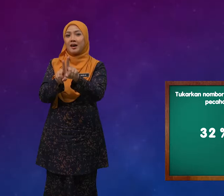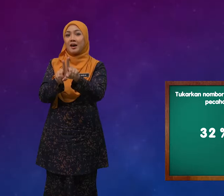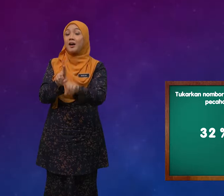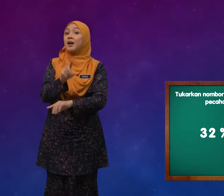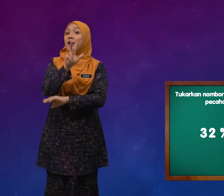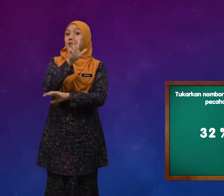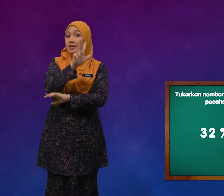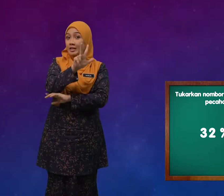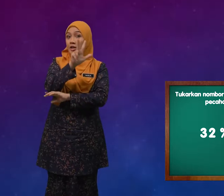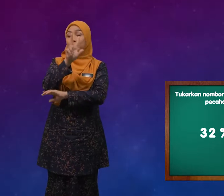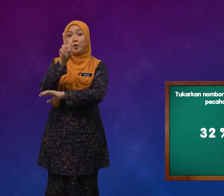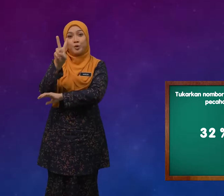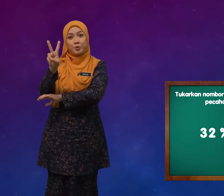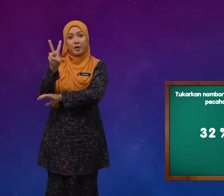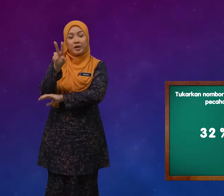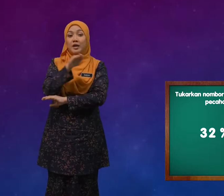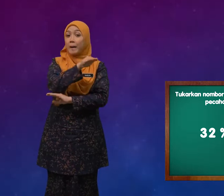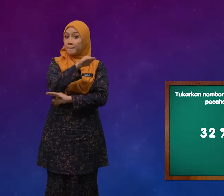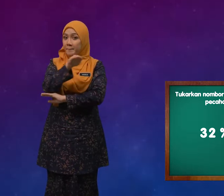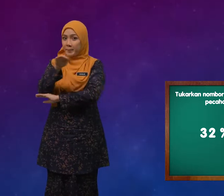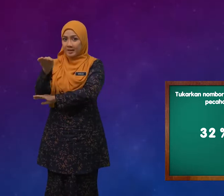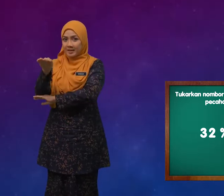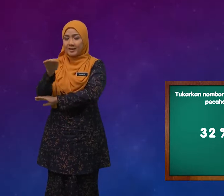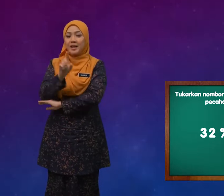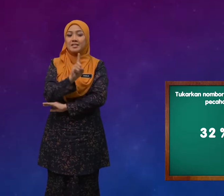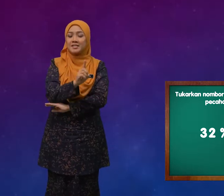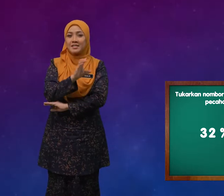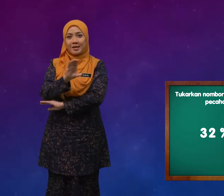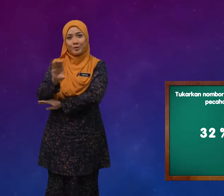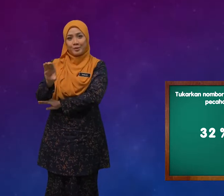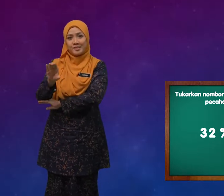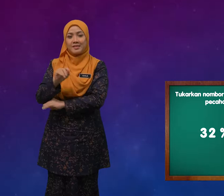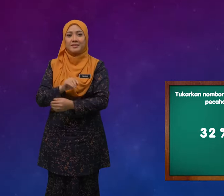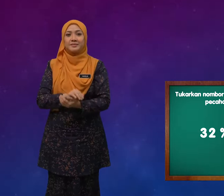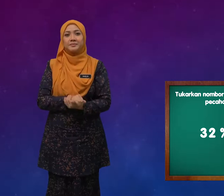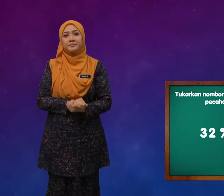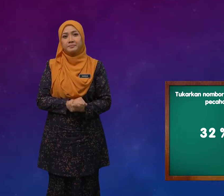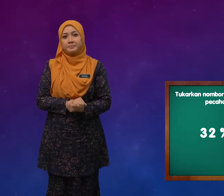ialah 32 per 100.